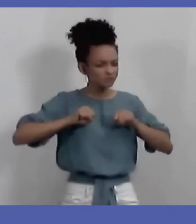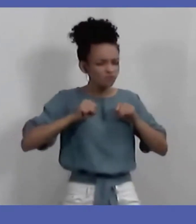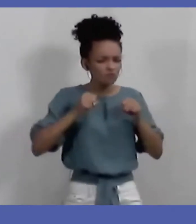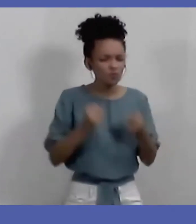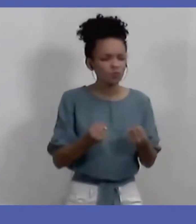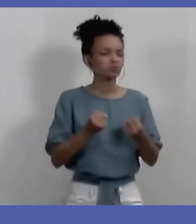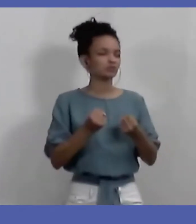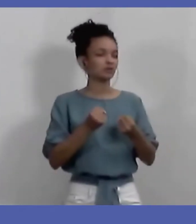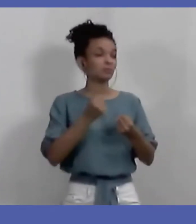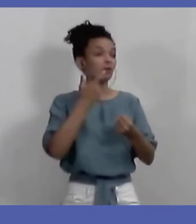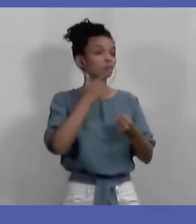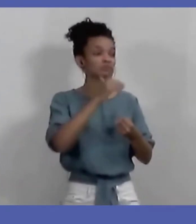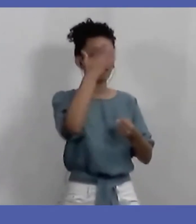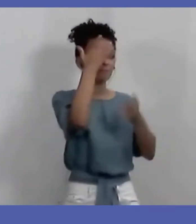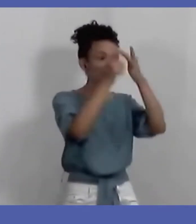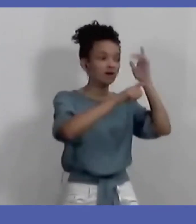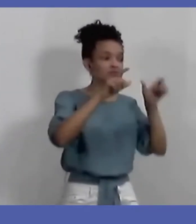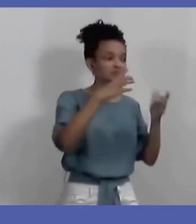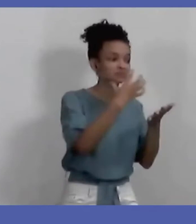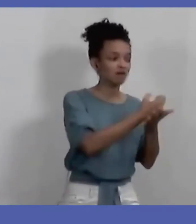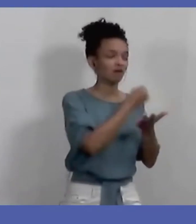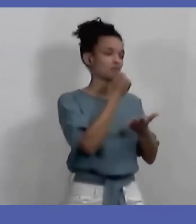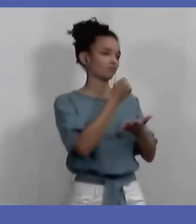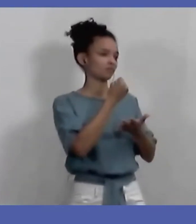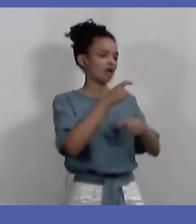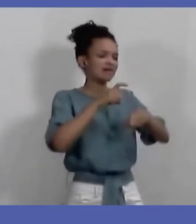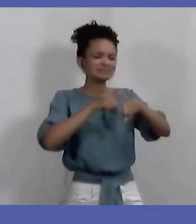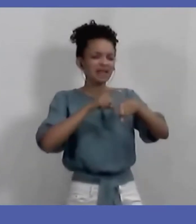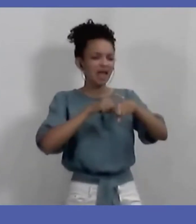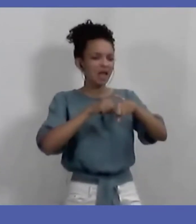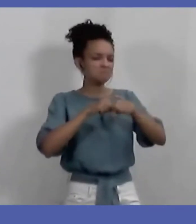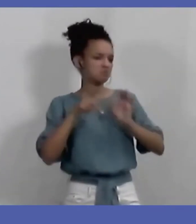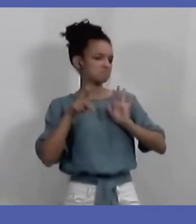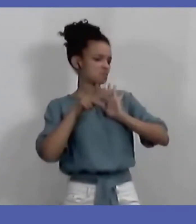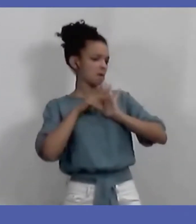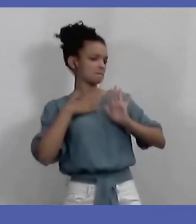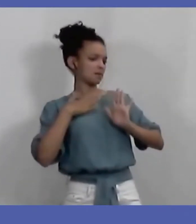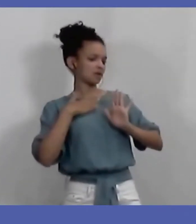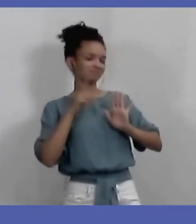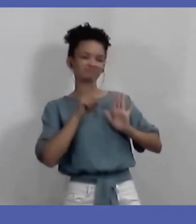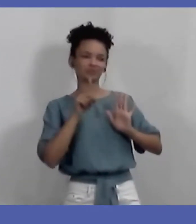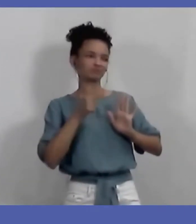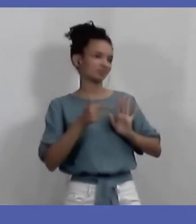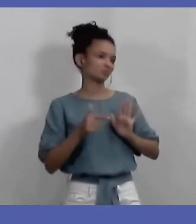freneticamente. Não tinha tempo para ele. Você está disposto ou não?